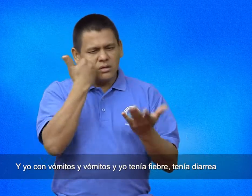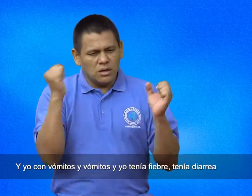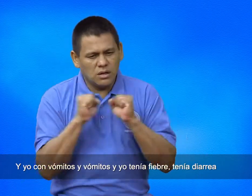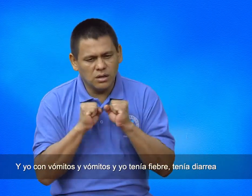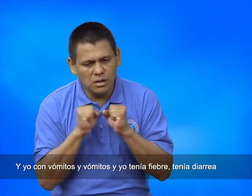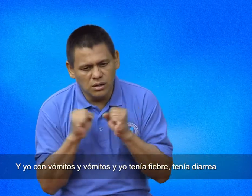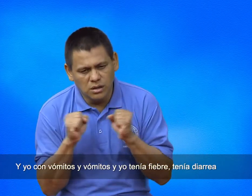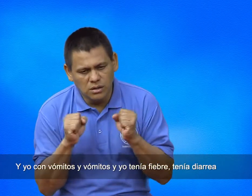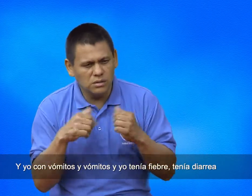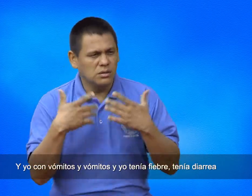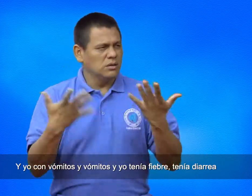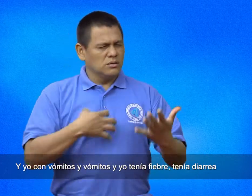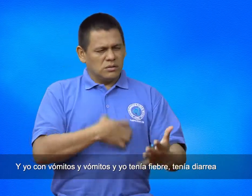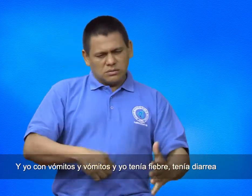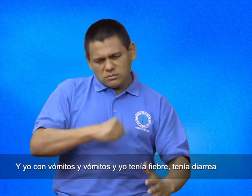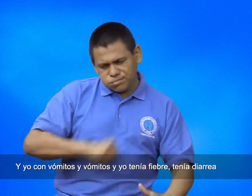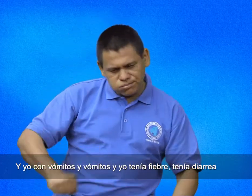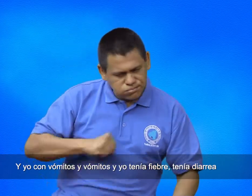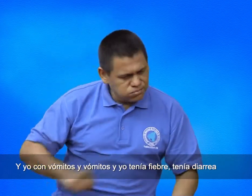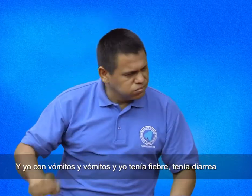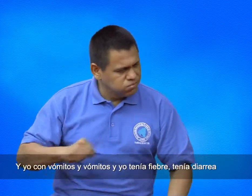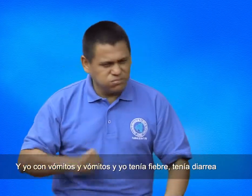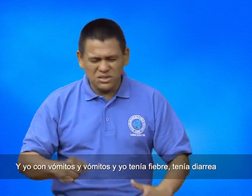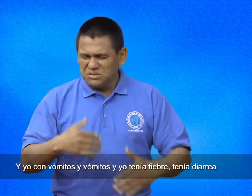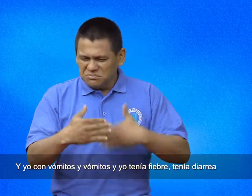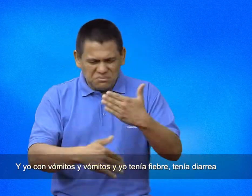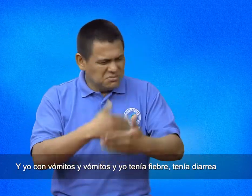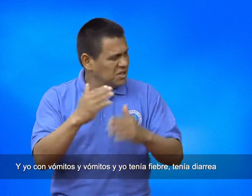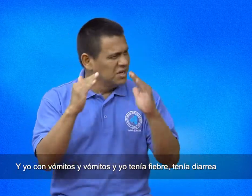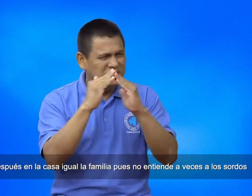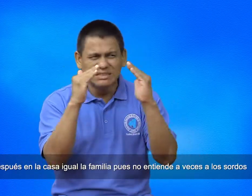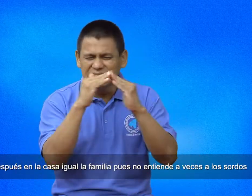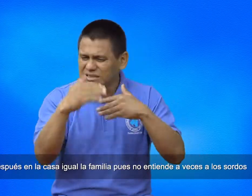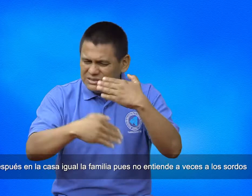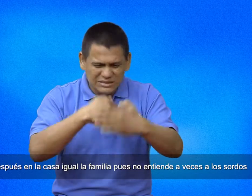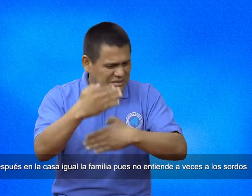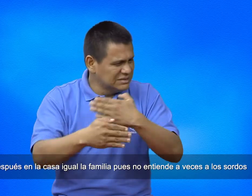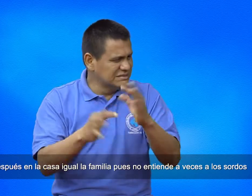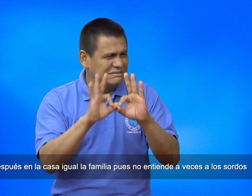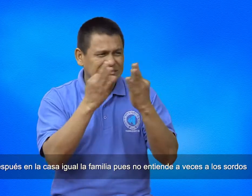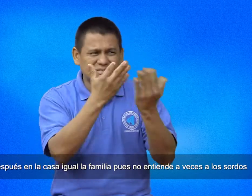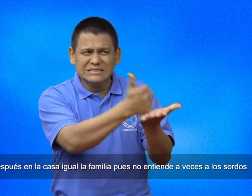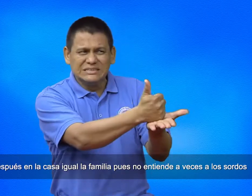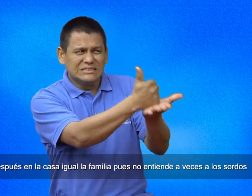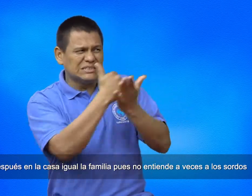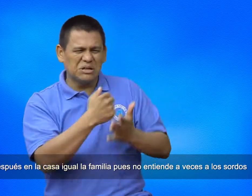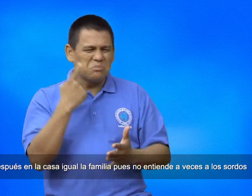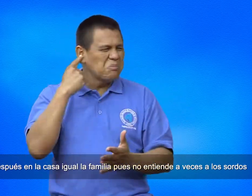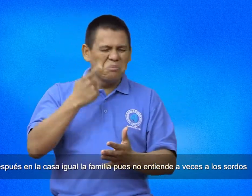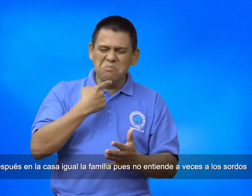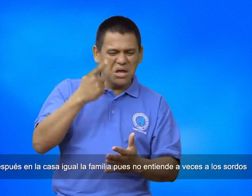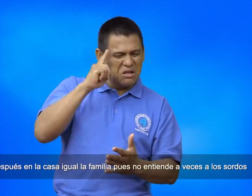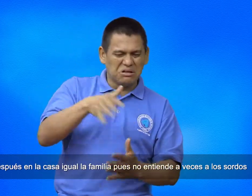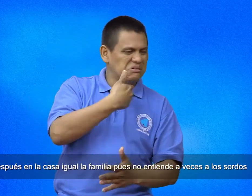vómito y fiebre tenía diarrea y después en la casa igual la familia pues no